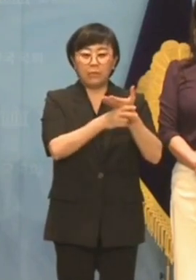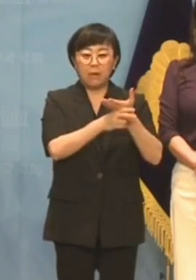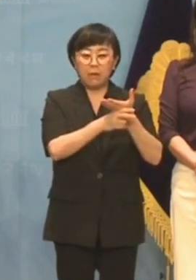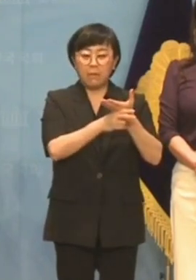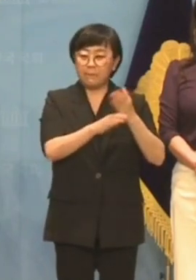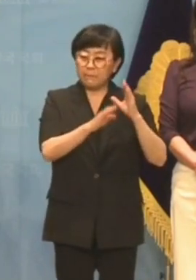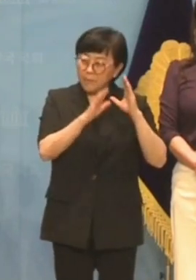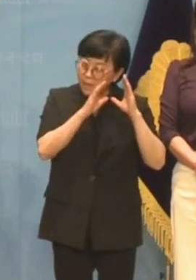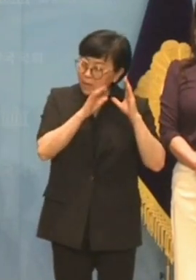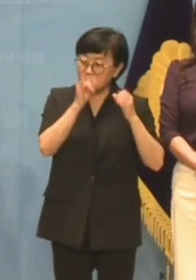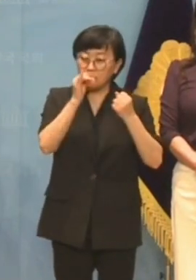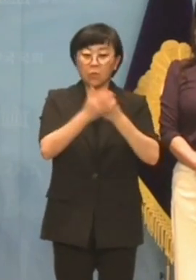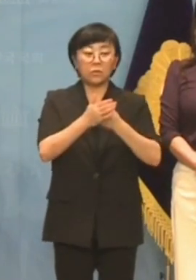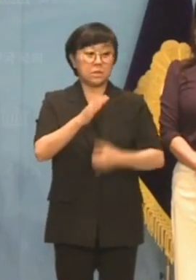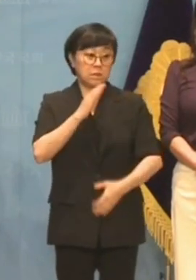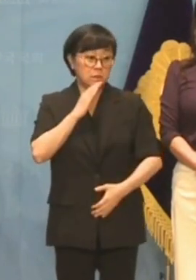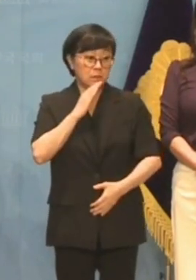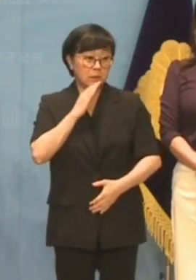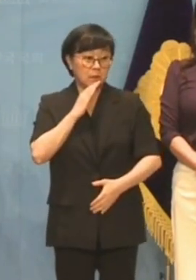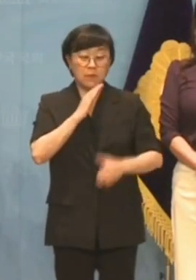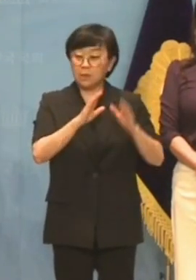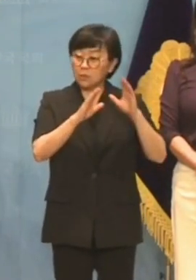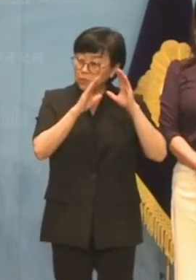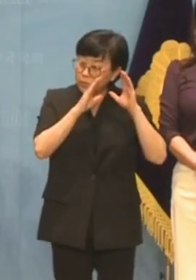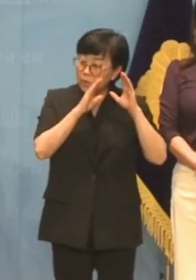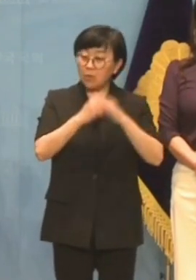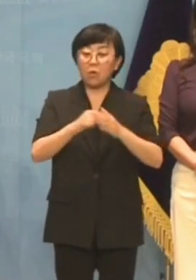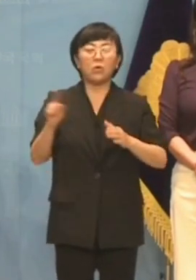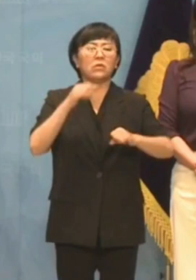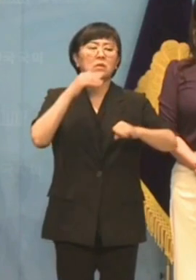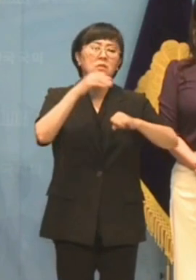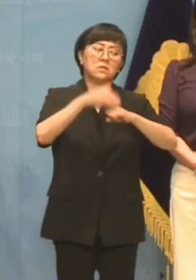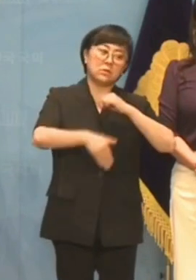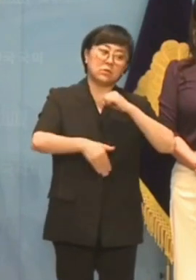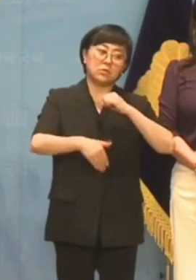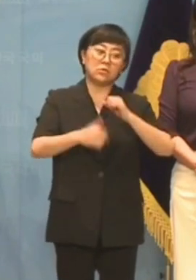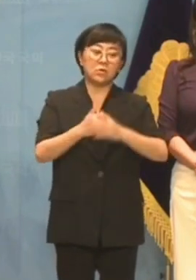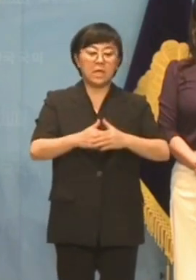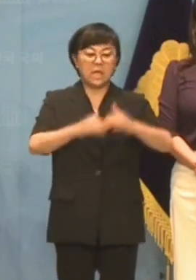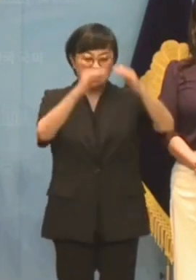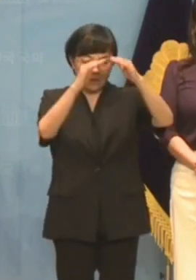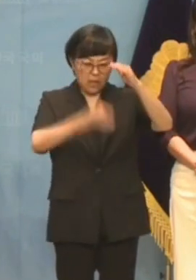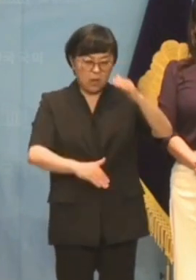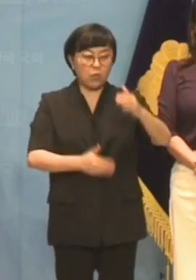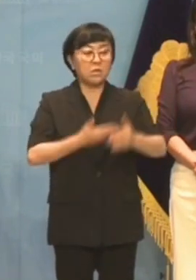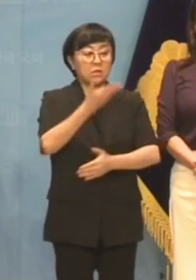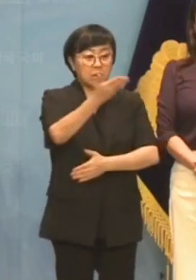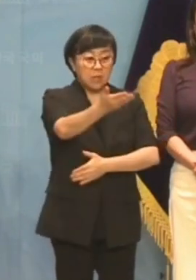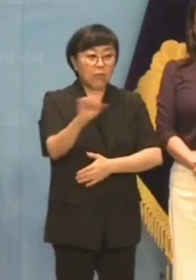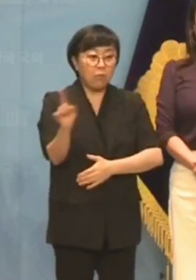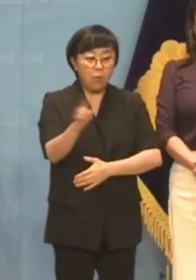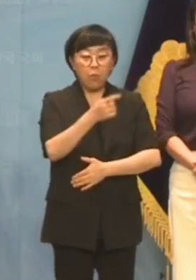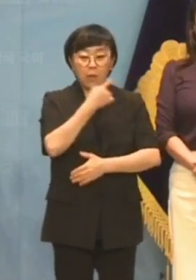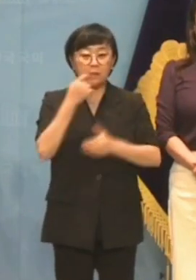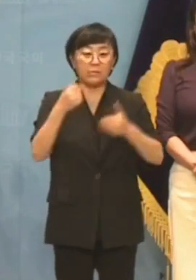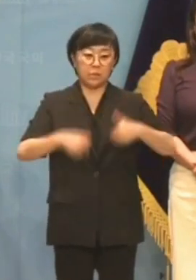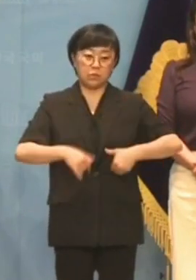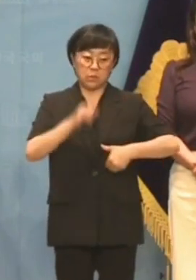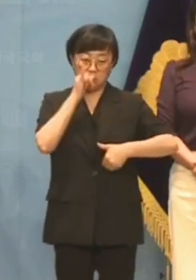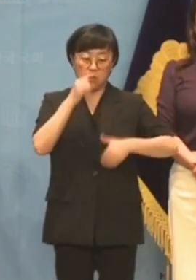도청에 대해서 과연 도청이 어떤 방식으로 어느 범위까지 이루어졌는지 확인해야